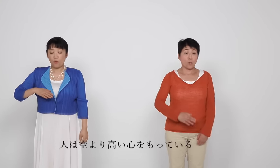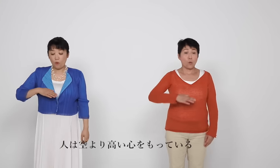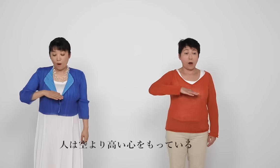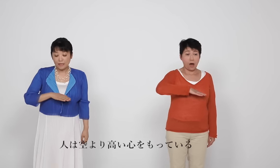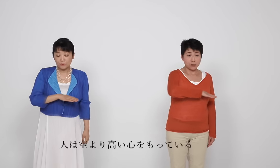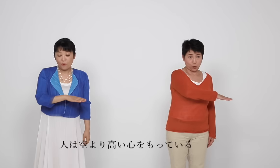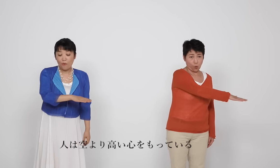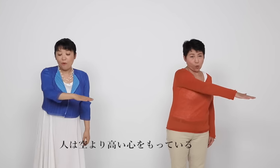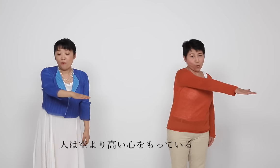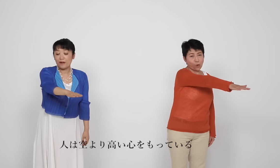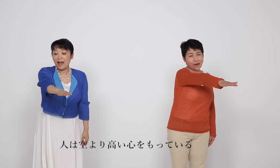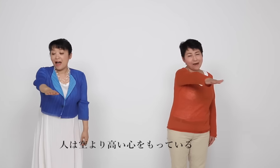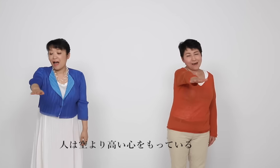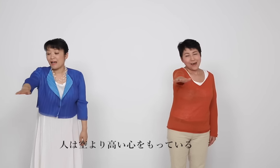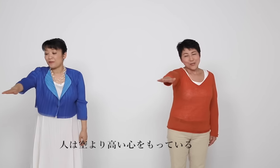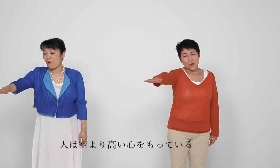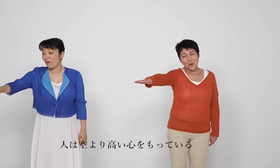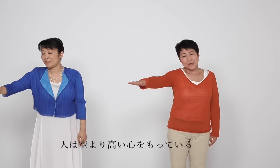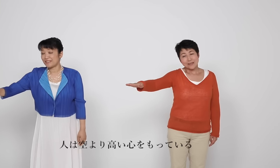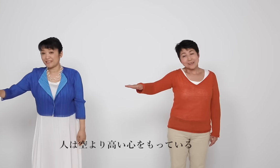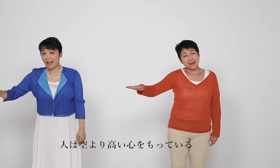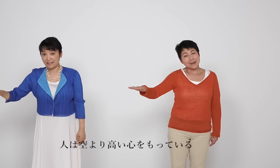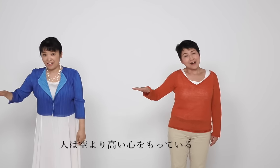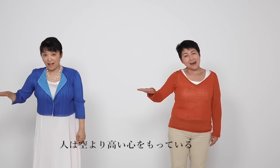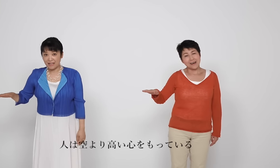人は空より高い